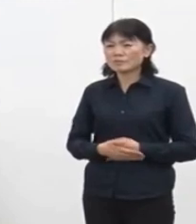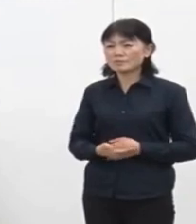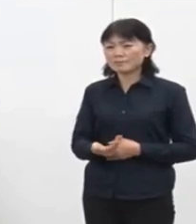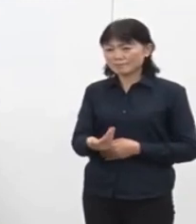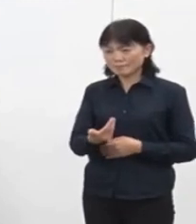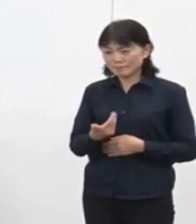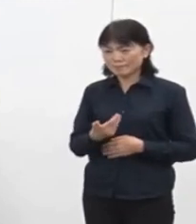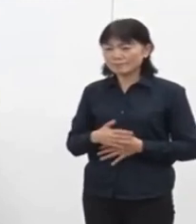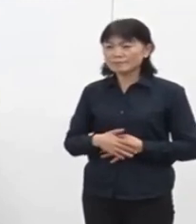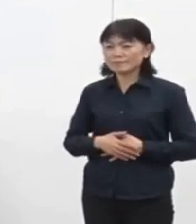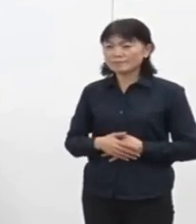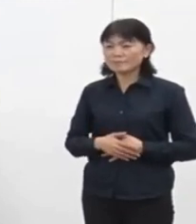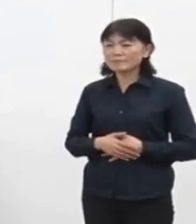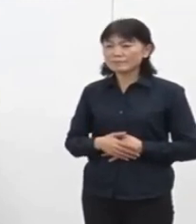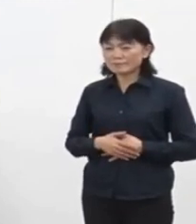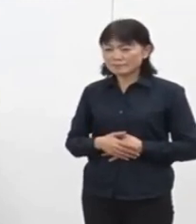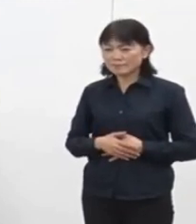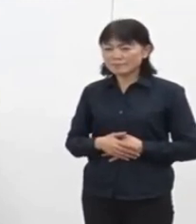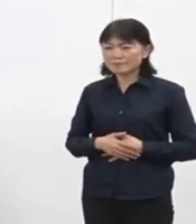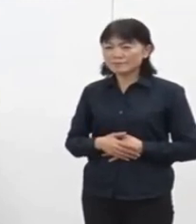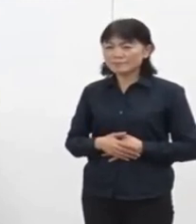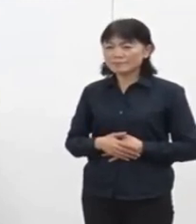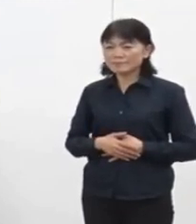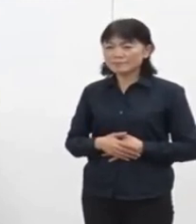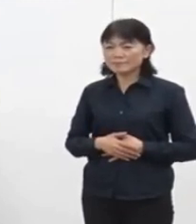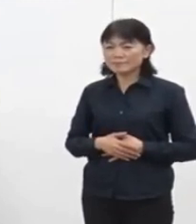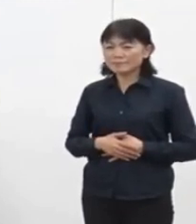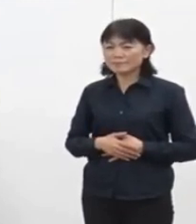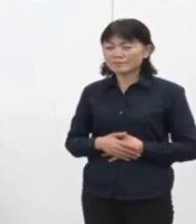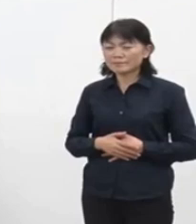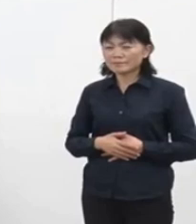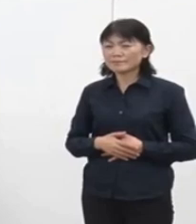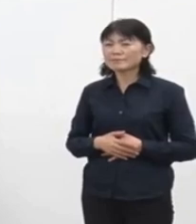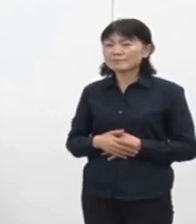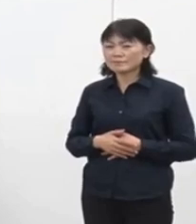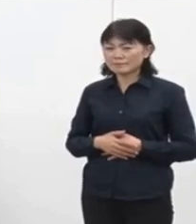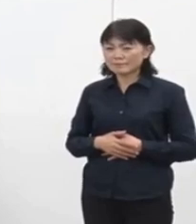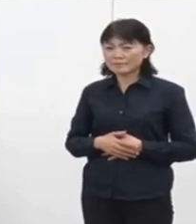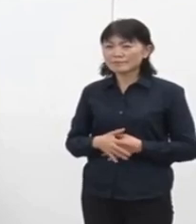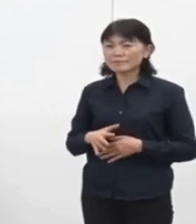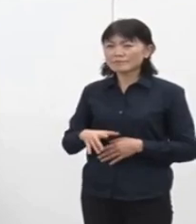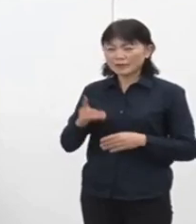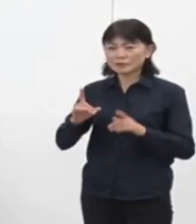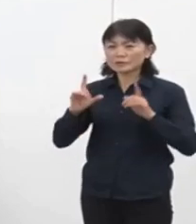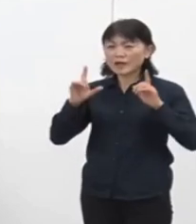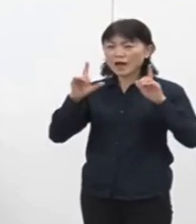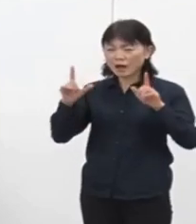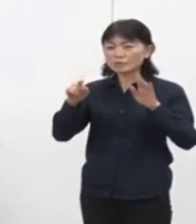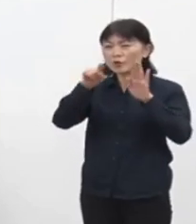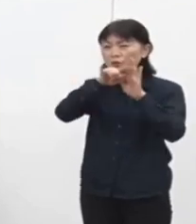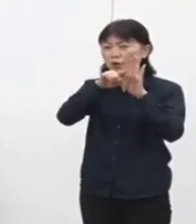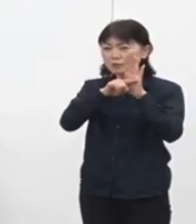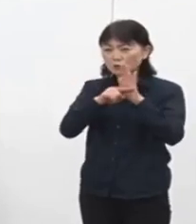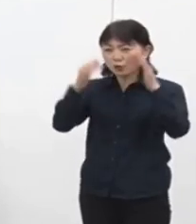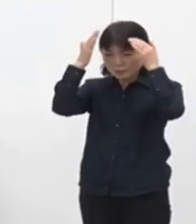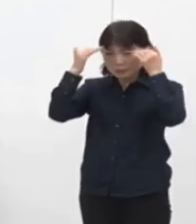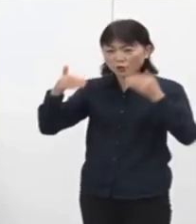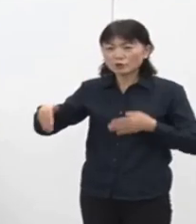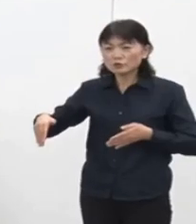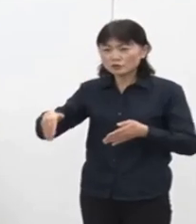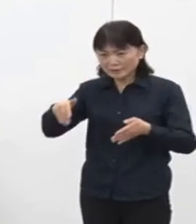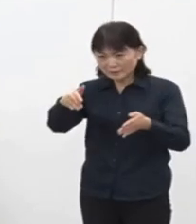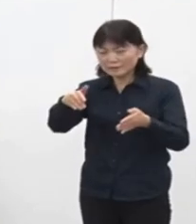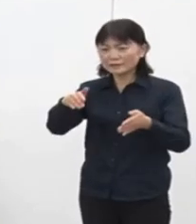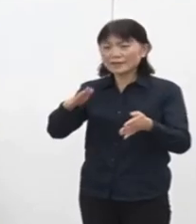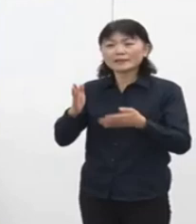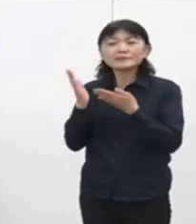読売新聞の土屋と申します。はい、よろしくお願いします。 お願いします。 まずあの発表項目の御堂筋のところから伺い